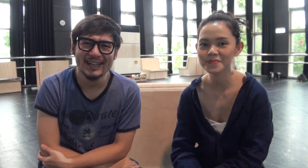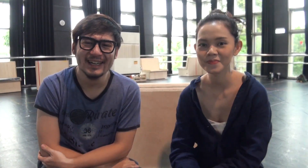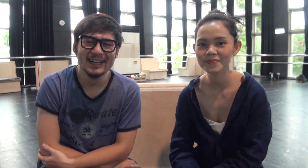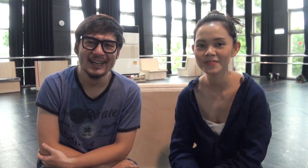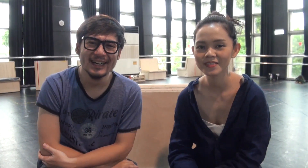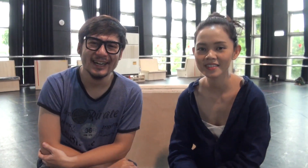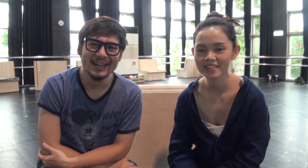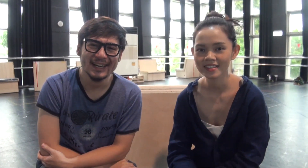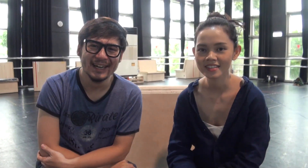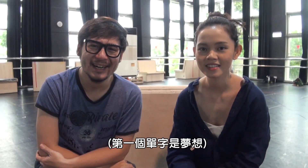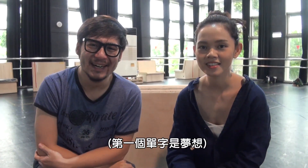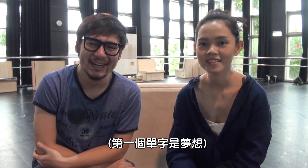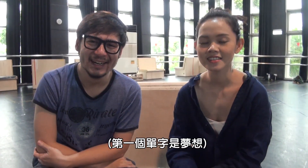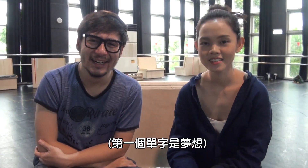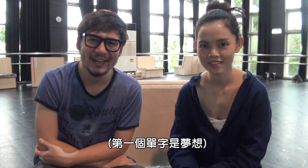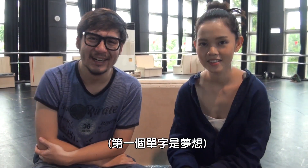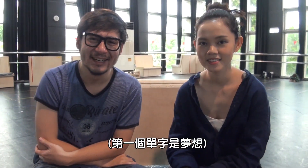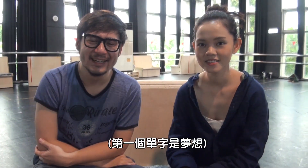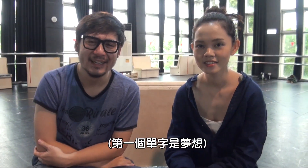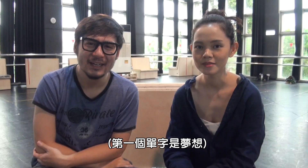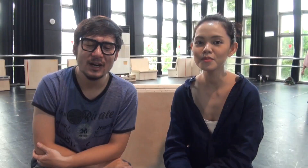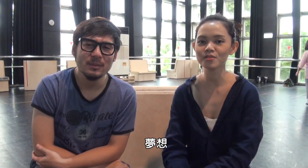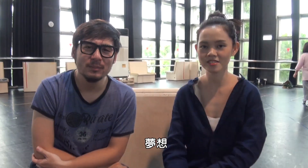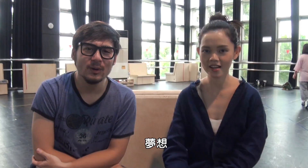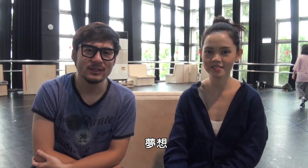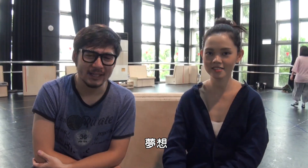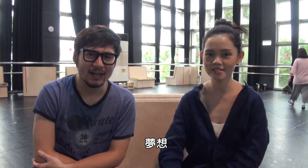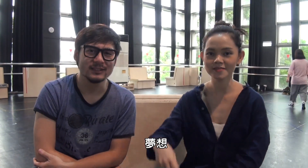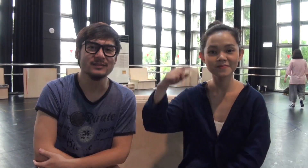来，第一个单字是梦想。 梦想。